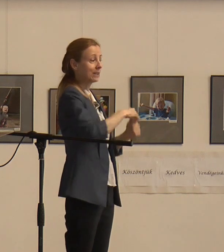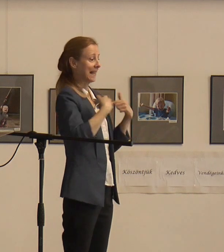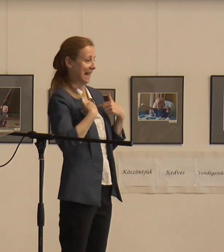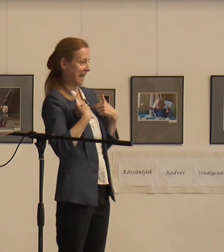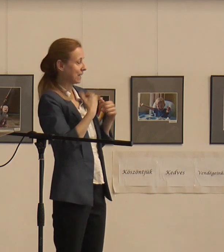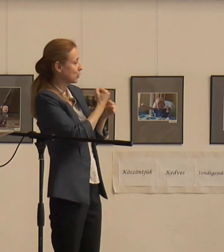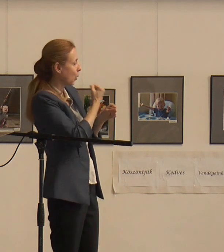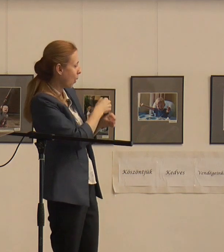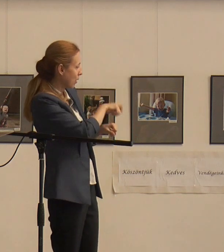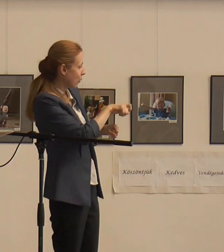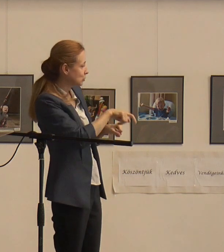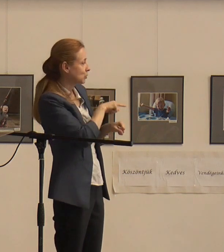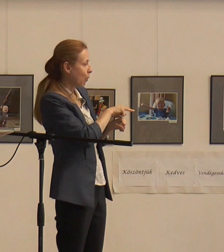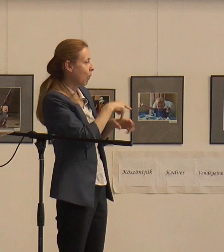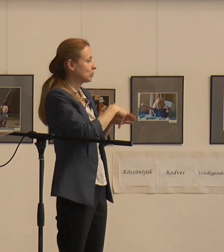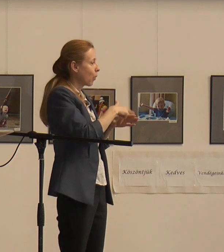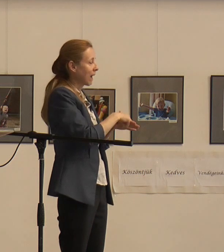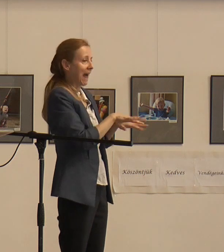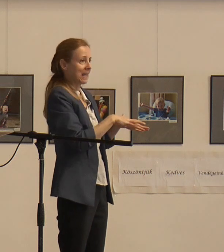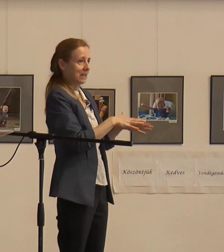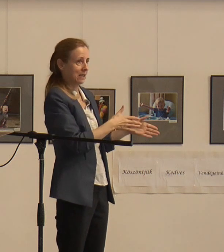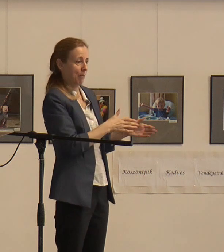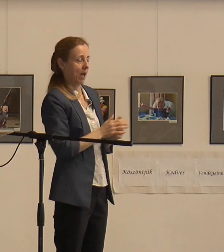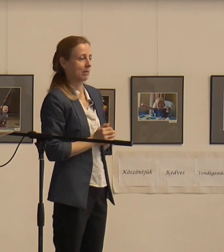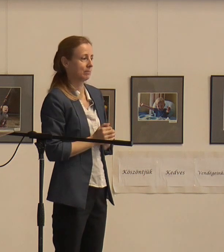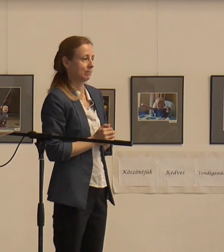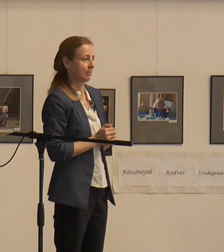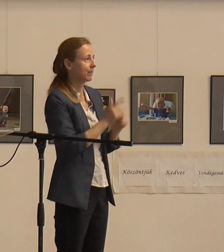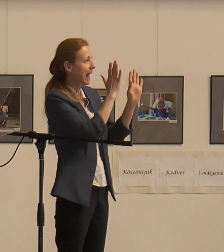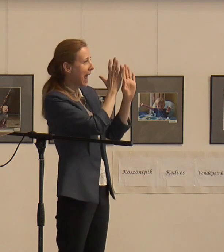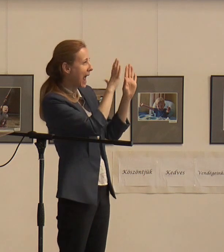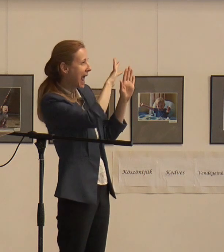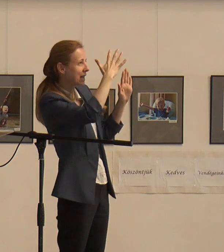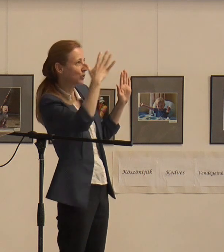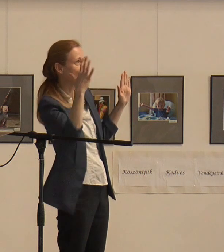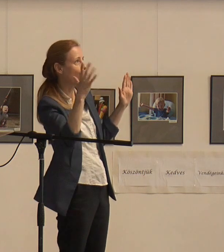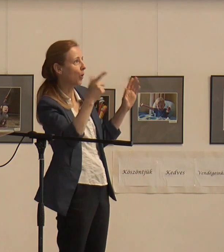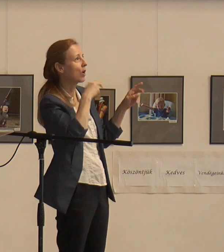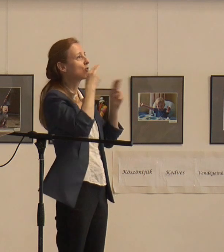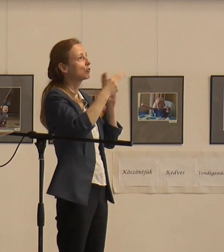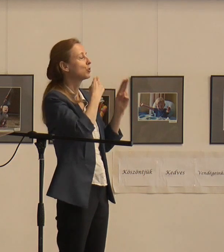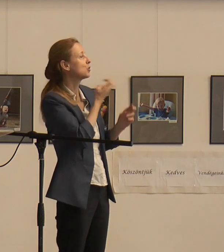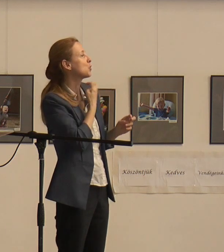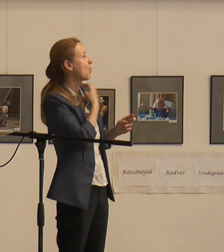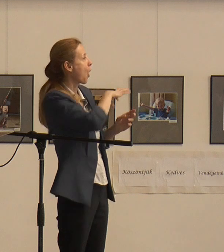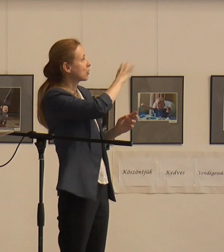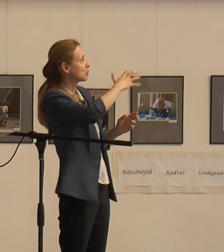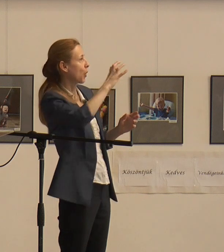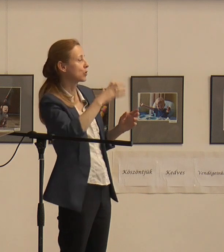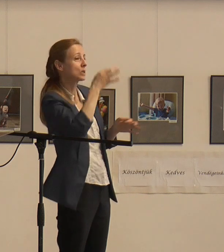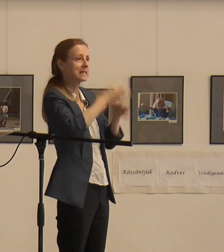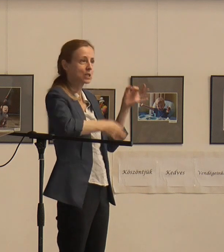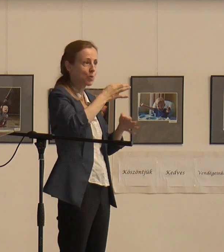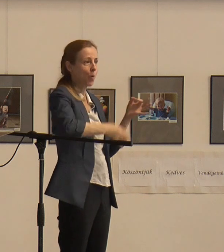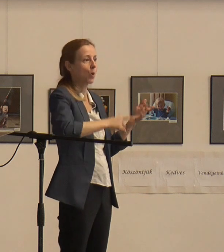a dolgozót, ki dolgáért remeg. Erdőt, füttyös gyümölcsös,